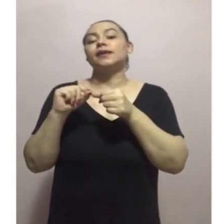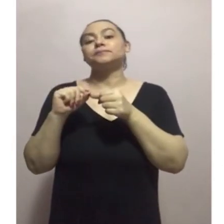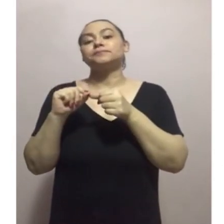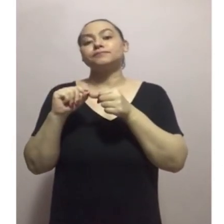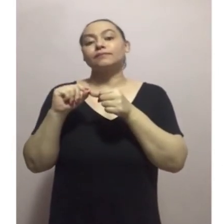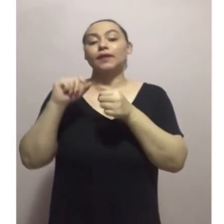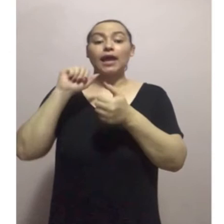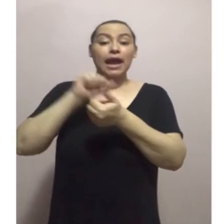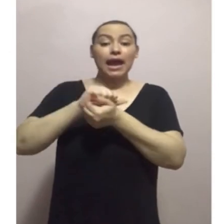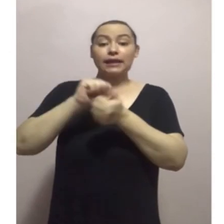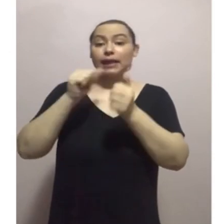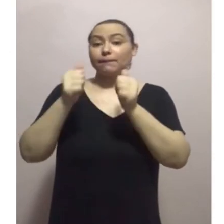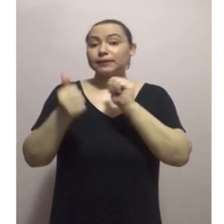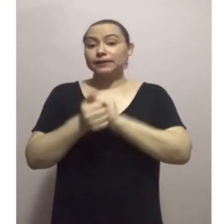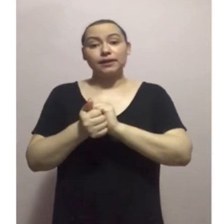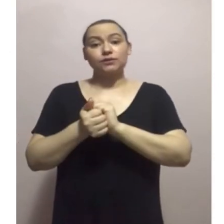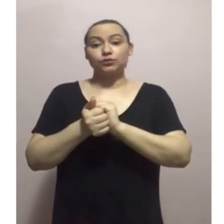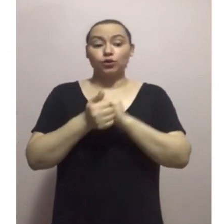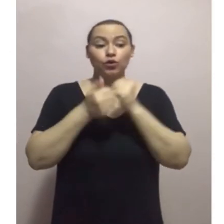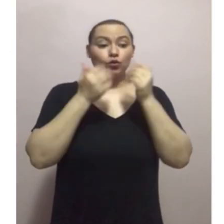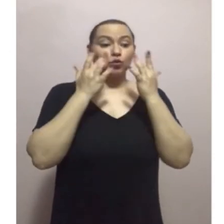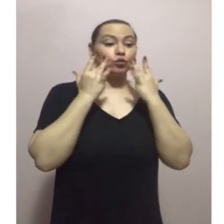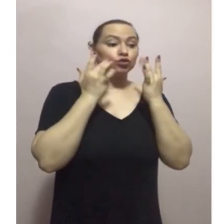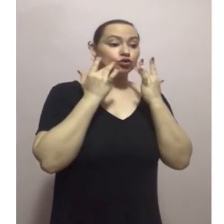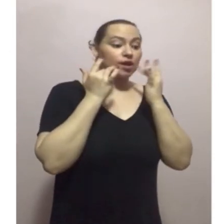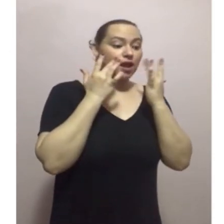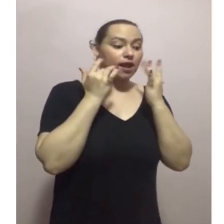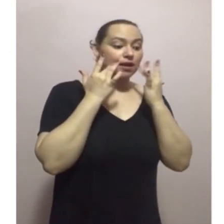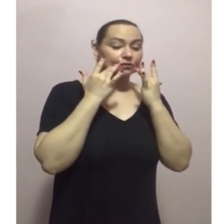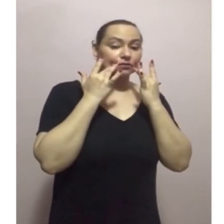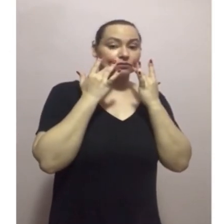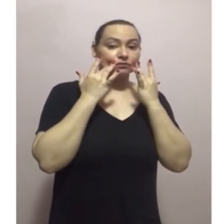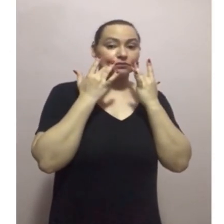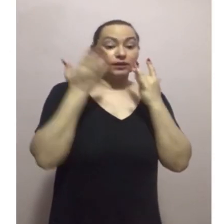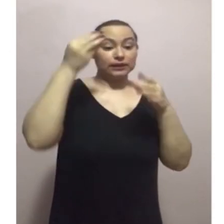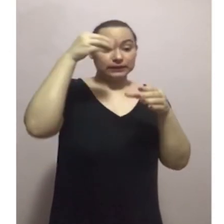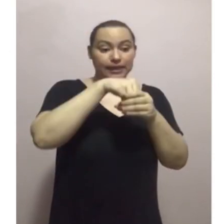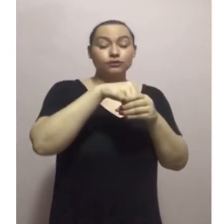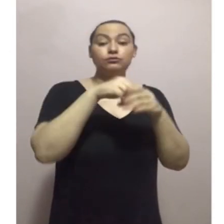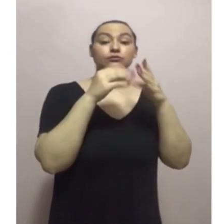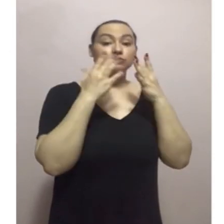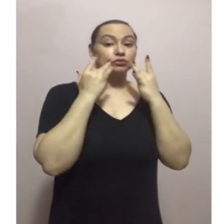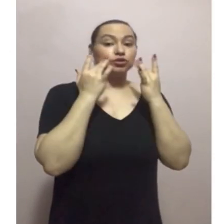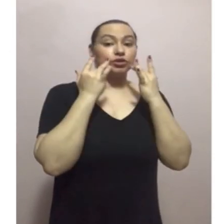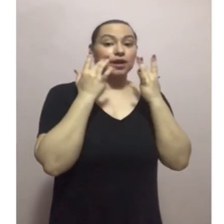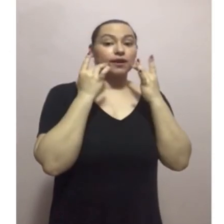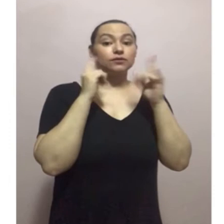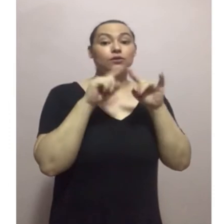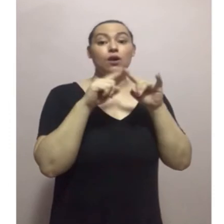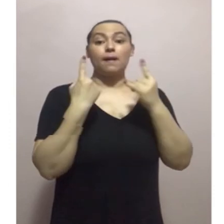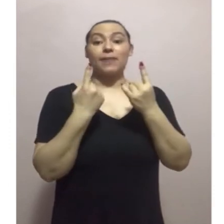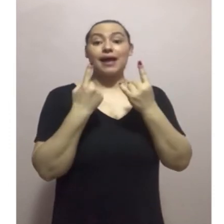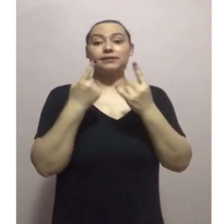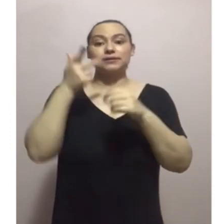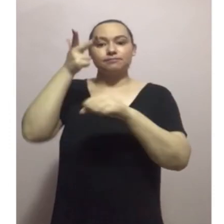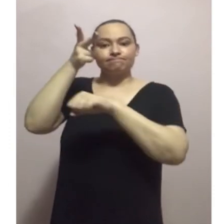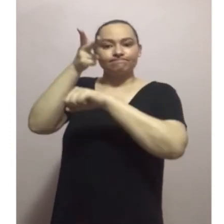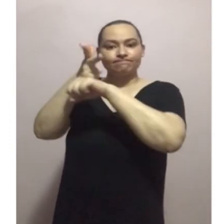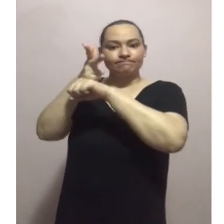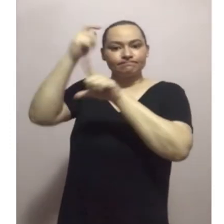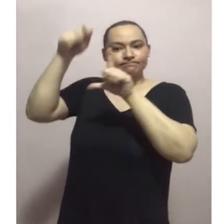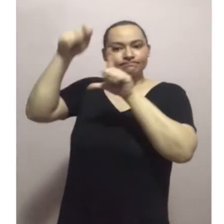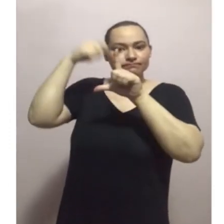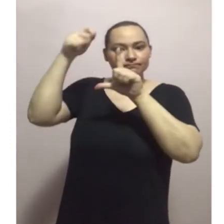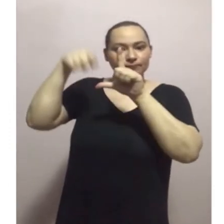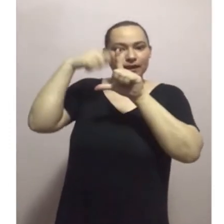fazer adaptando para o audiovisual. A gente, dentro do teatro, né, para